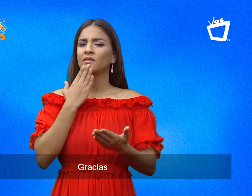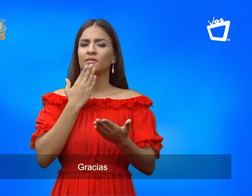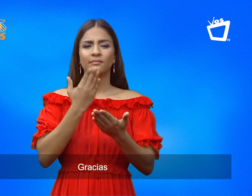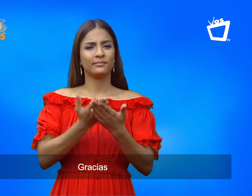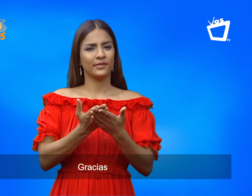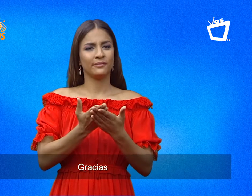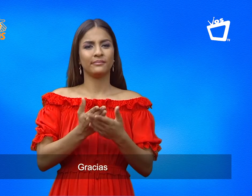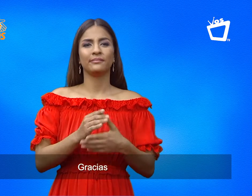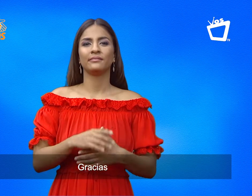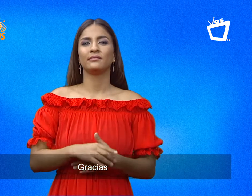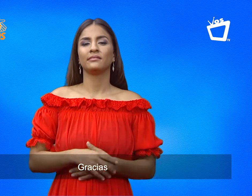gracias